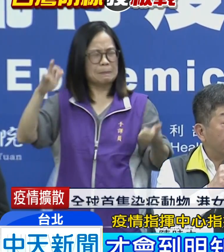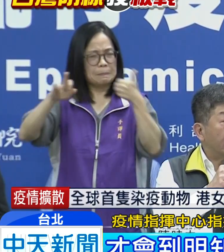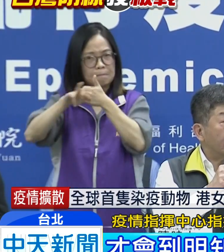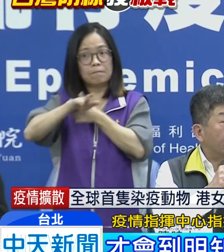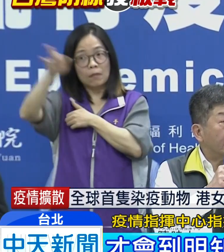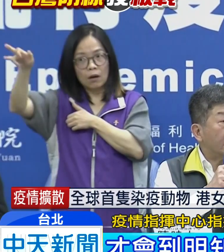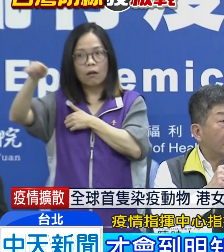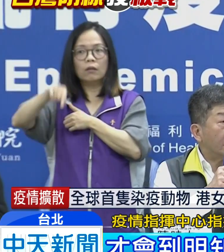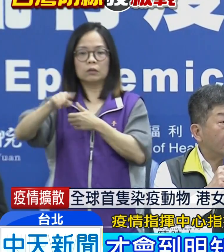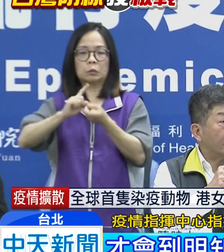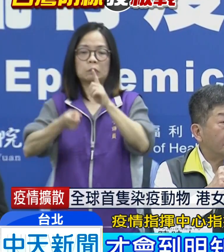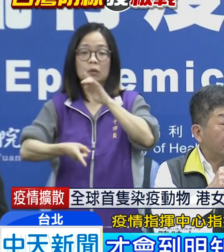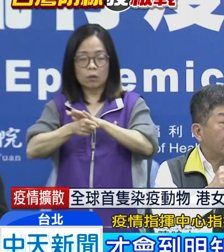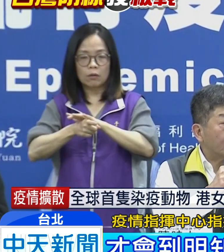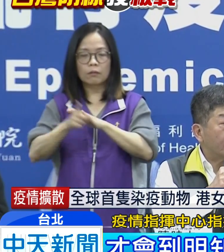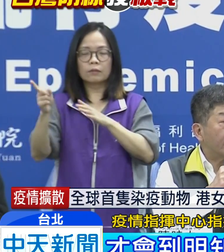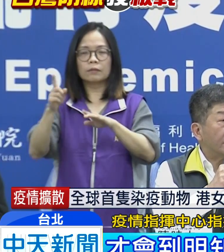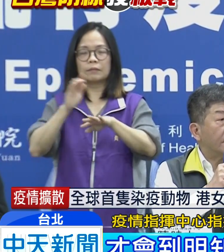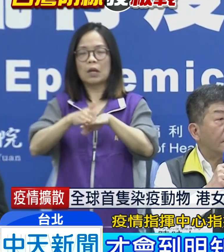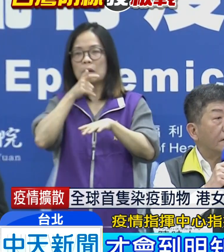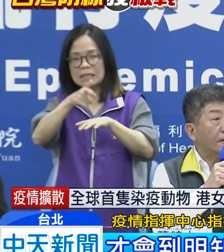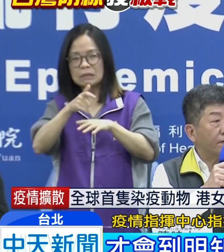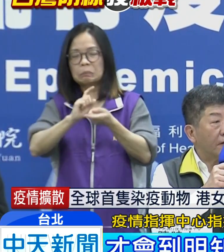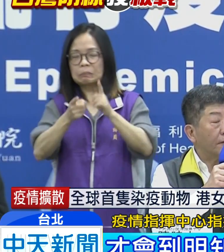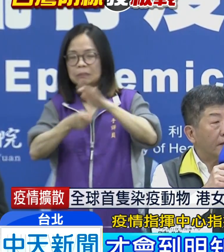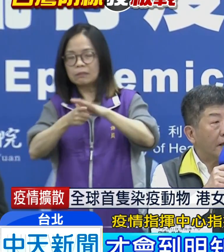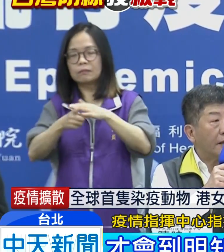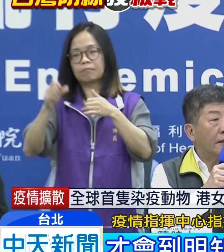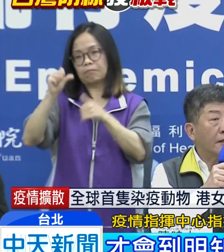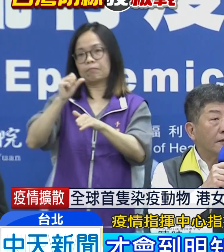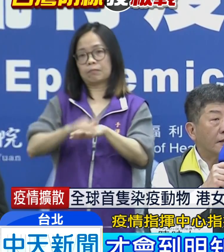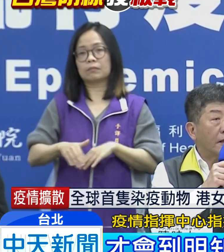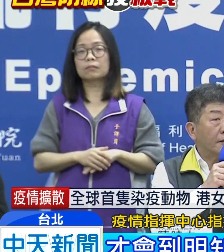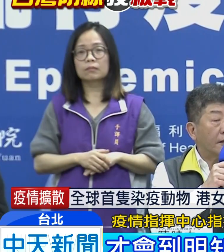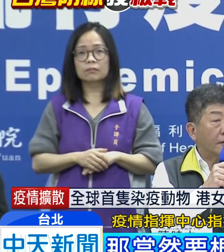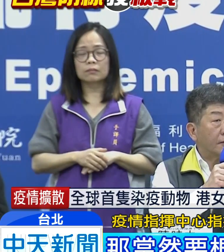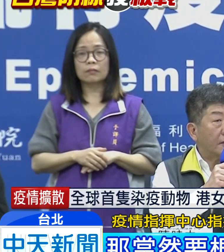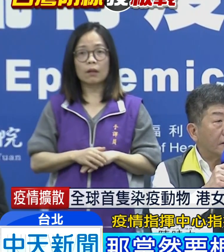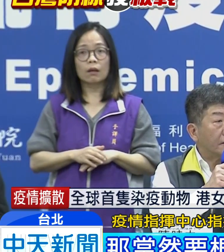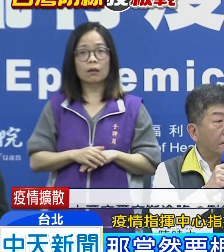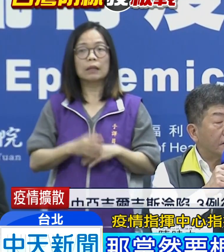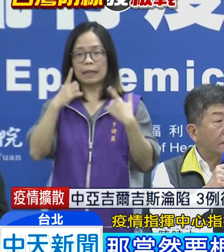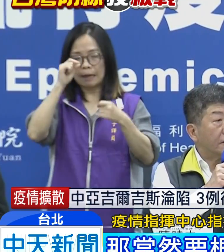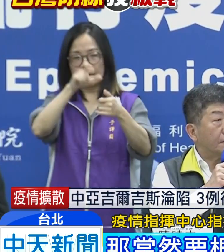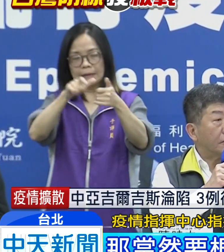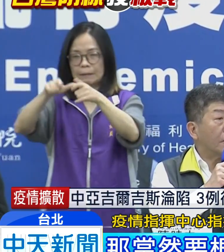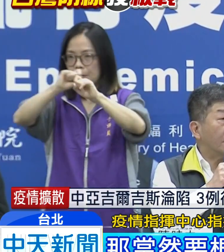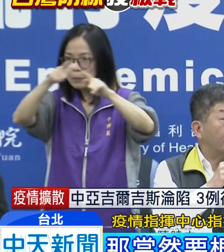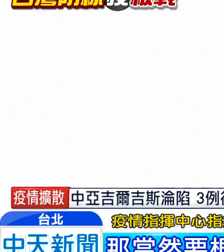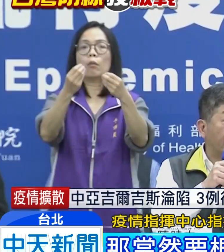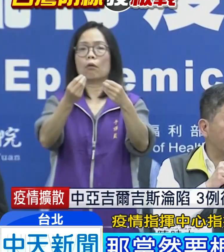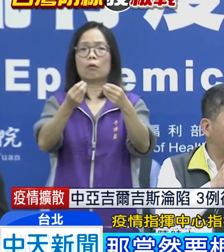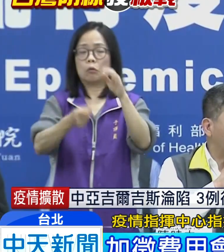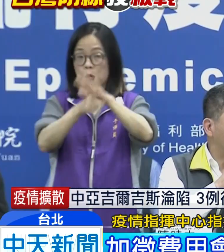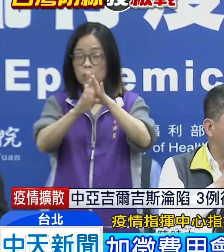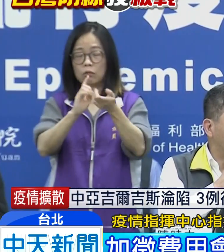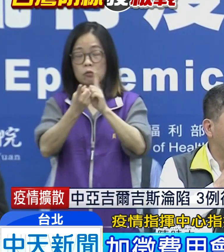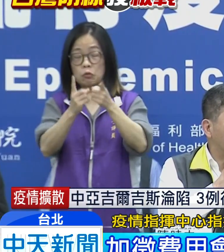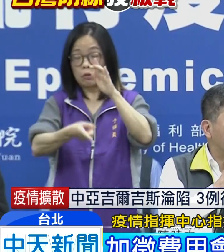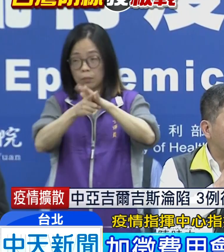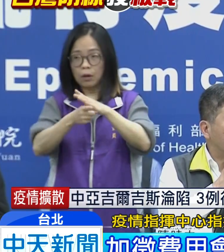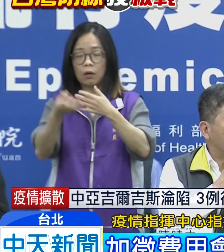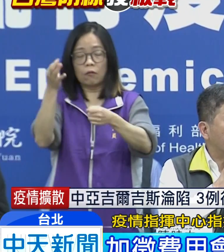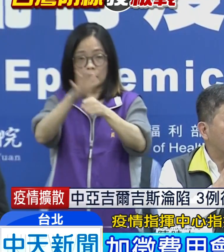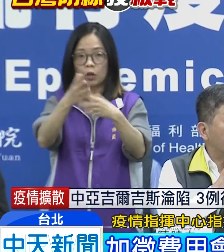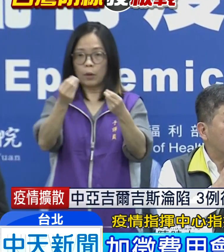落到我们这样的一个所谓明知故犯的这样的一个范围来，那当然要根据他各种情节的不同，加征